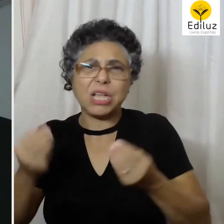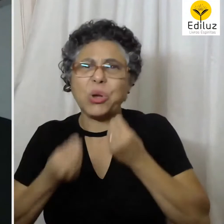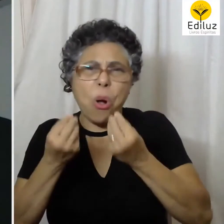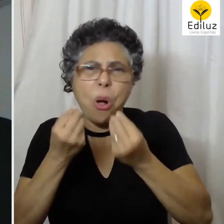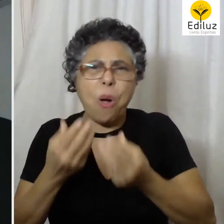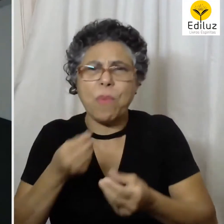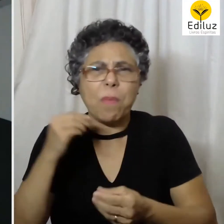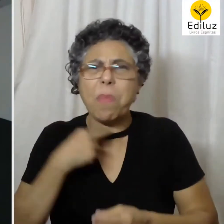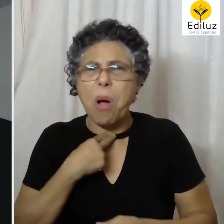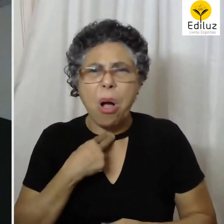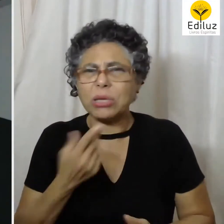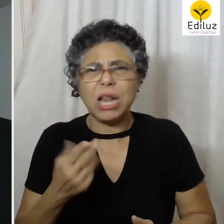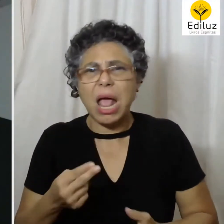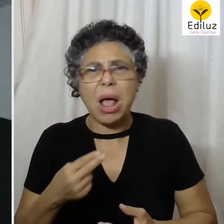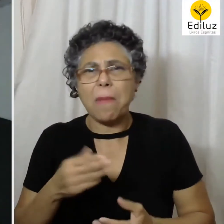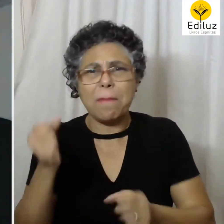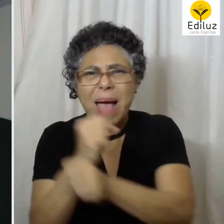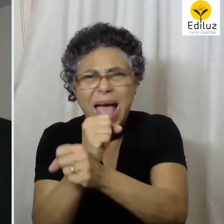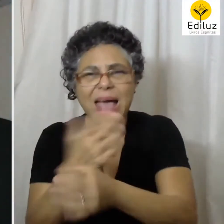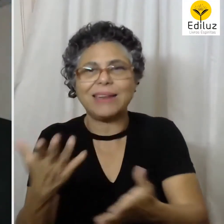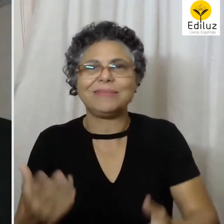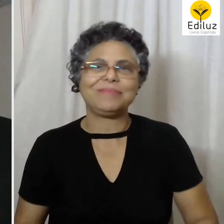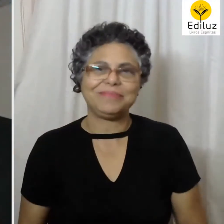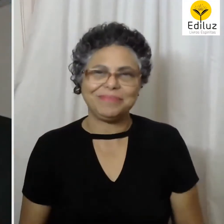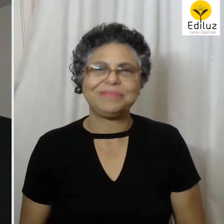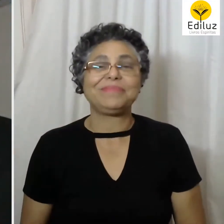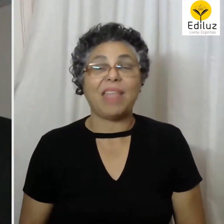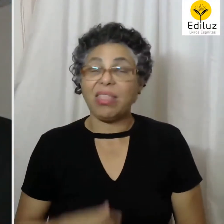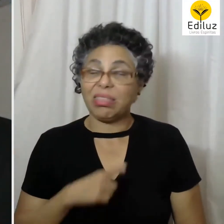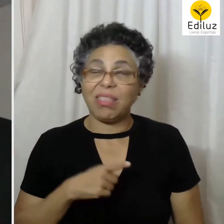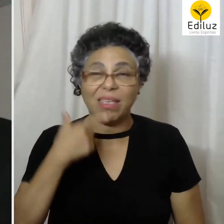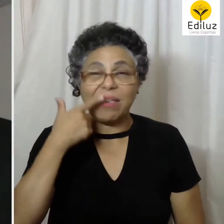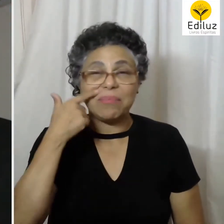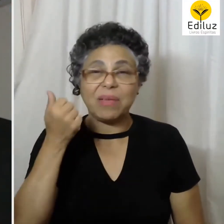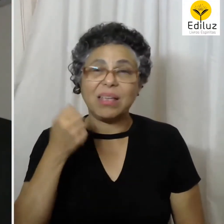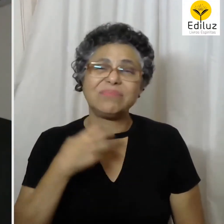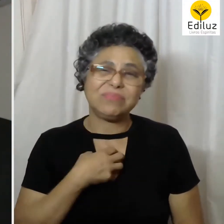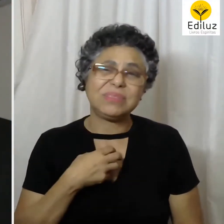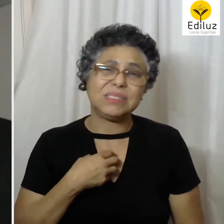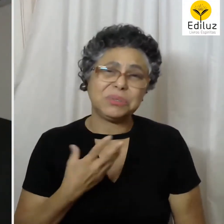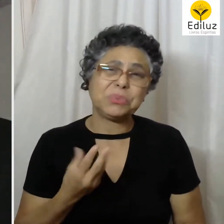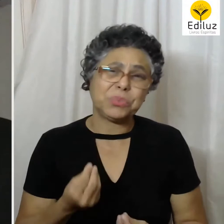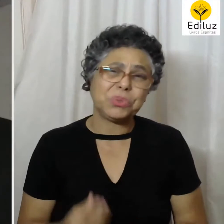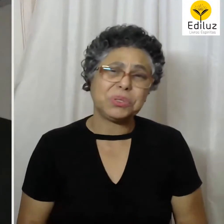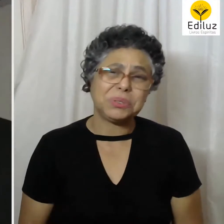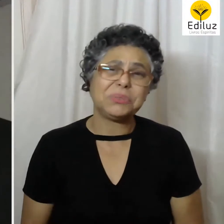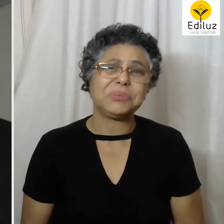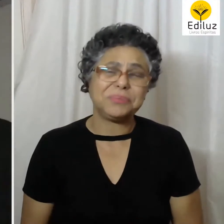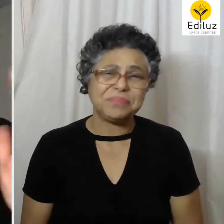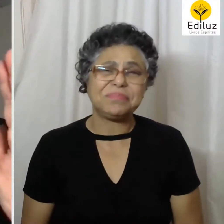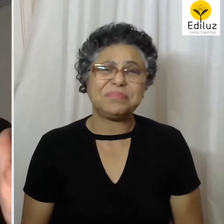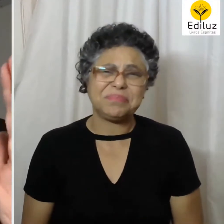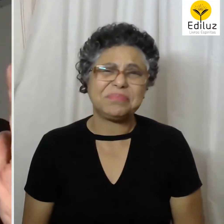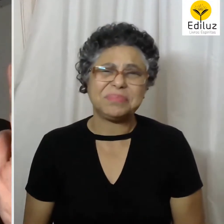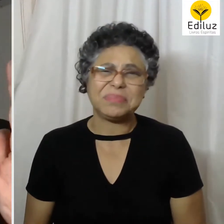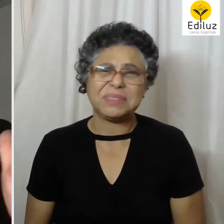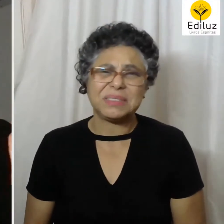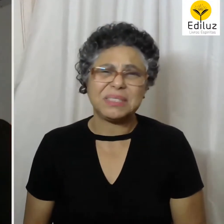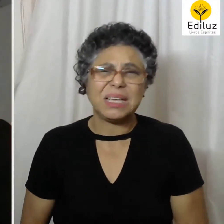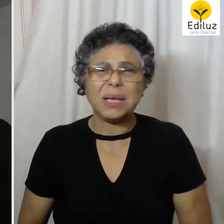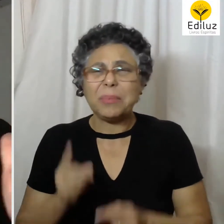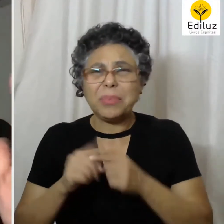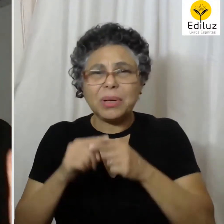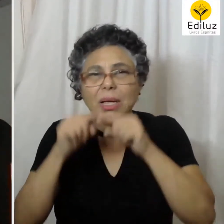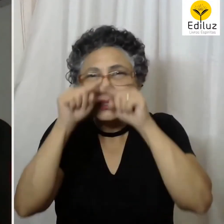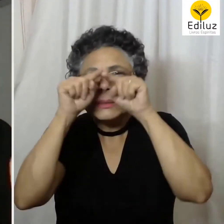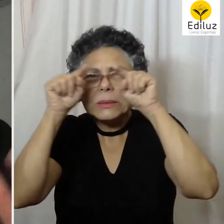Não faça isso. Pais dizem isso. Eu sinto muito por isso. E sinto mesmo, porque esse quadradinho que aparece a